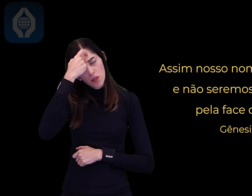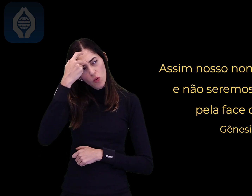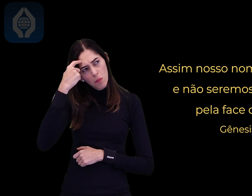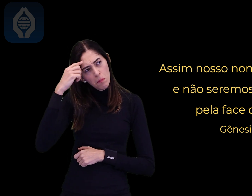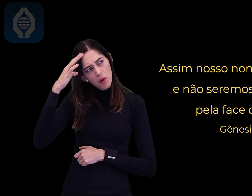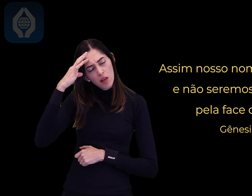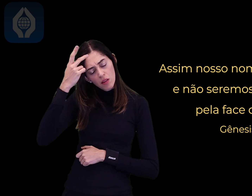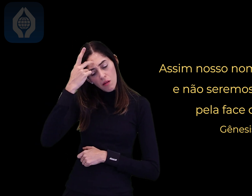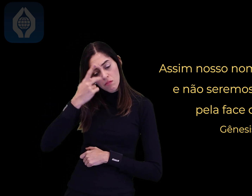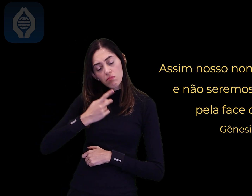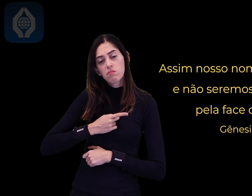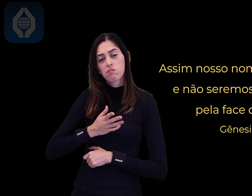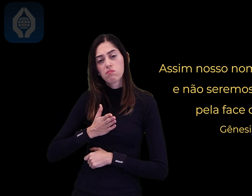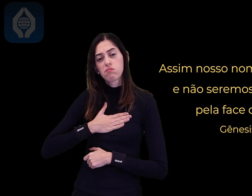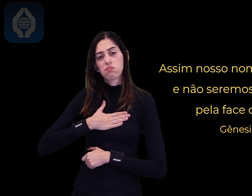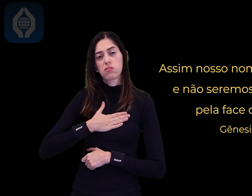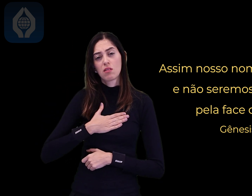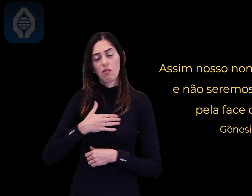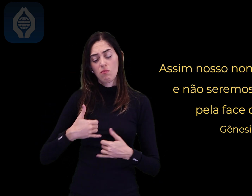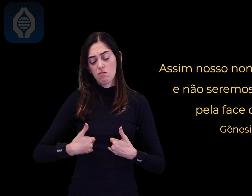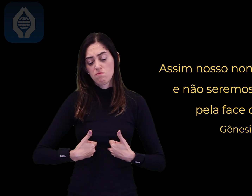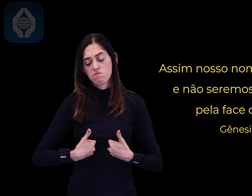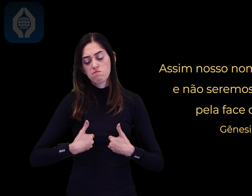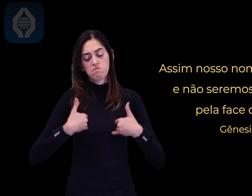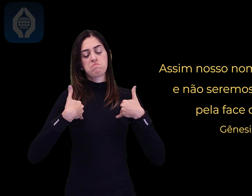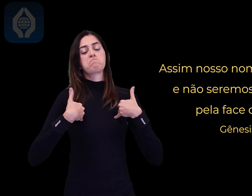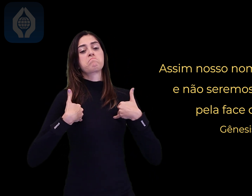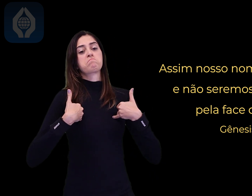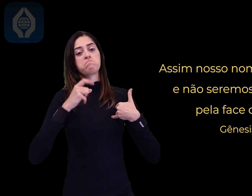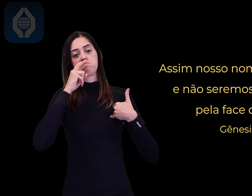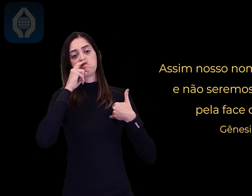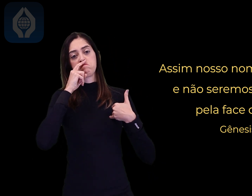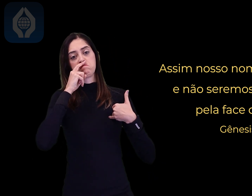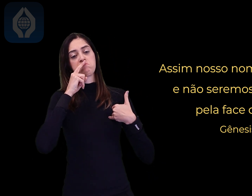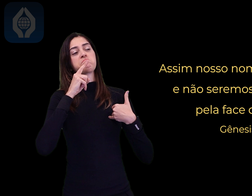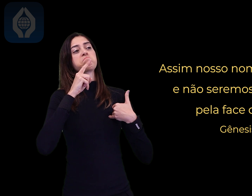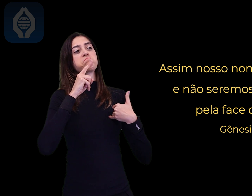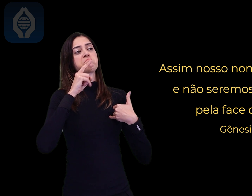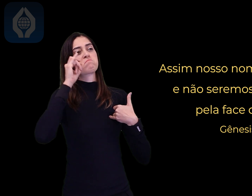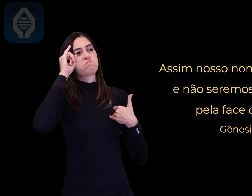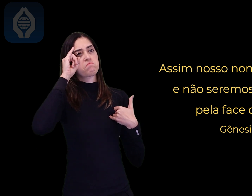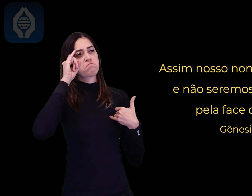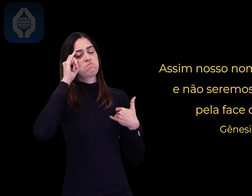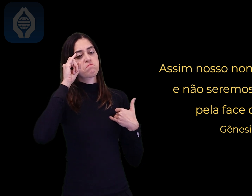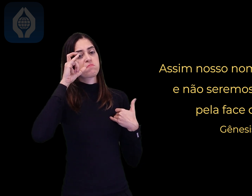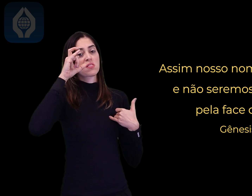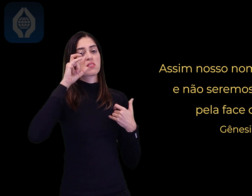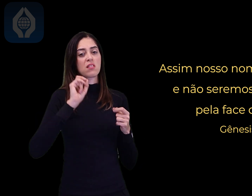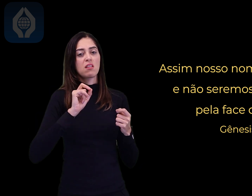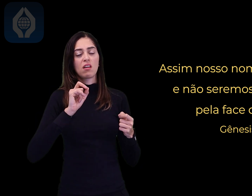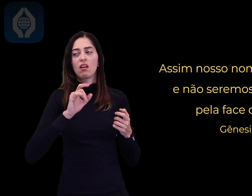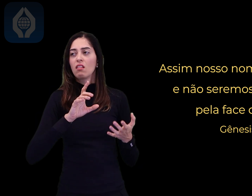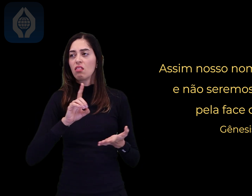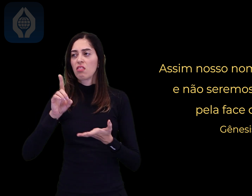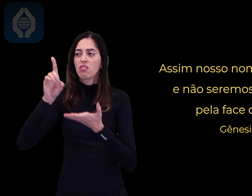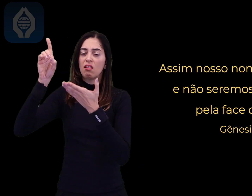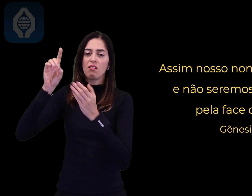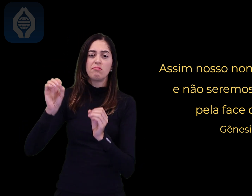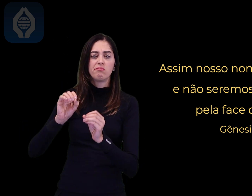mesmos. Estavam cheios de orgulho. Eles deviam ter interessados em exaltar o nome de Deus e não o seu